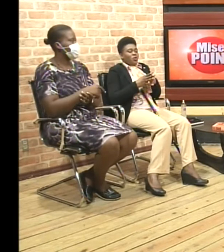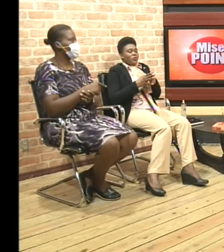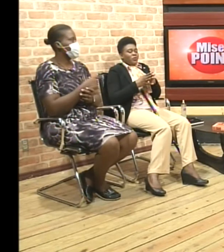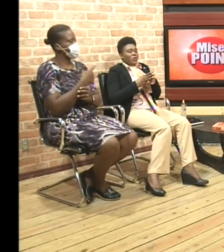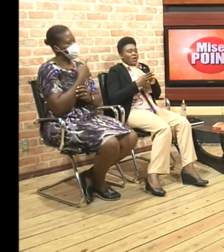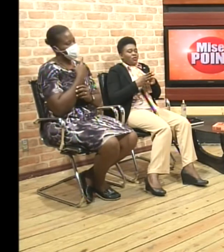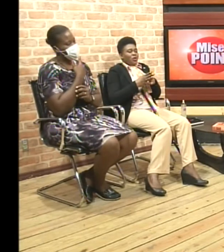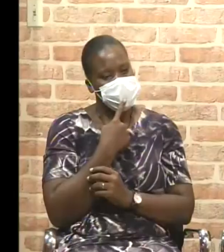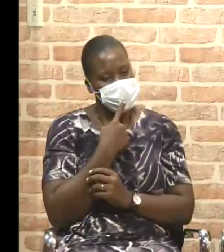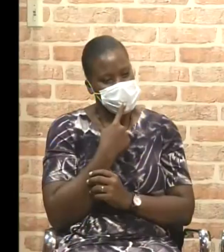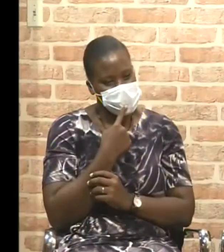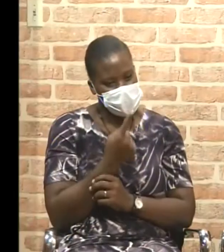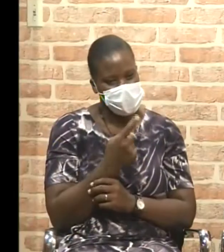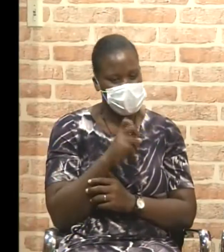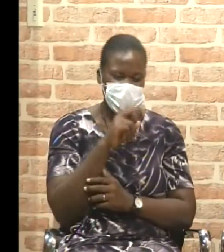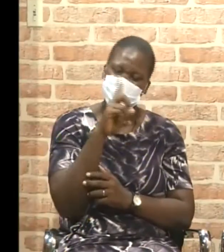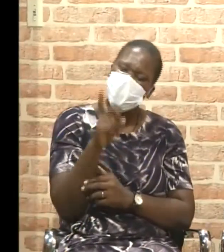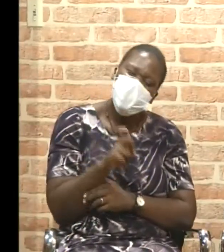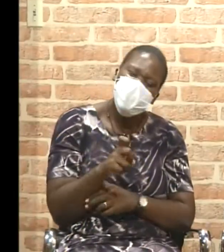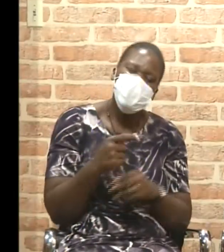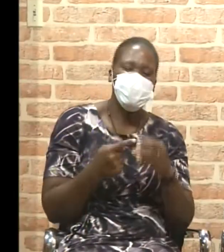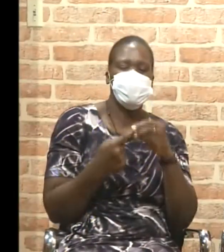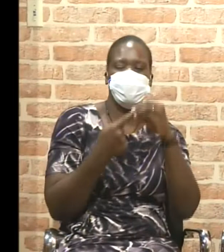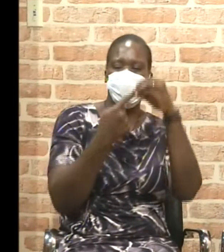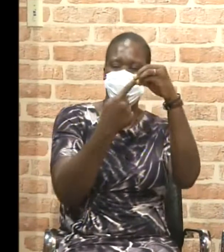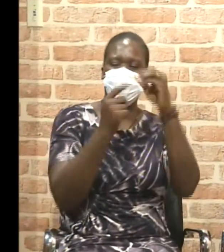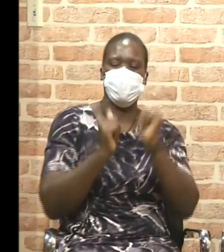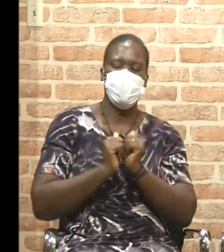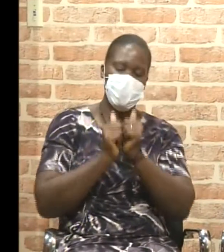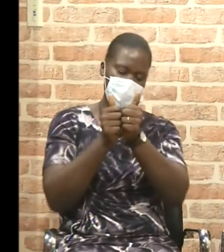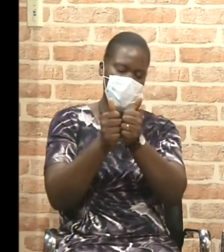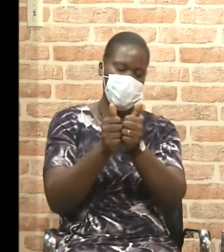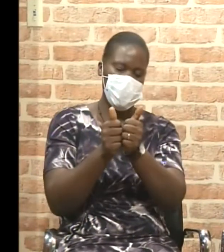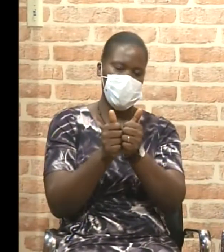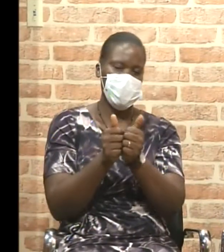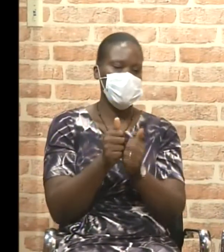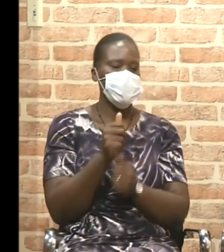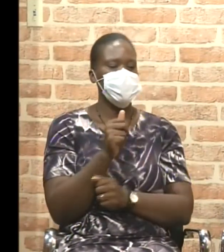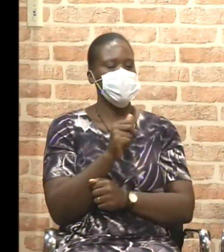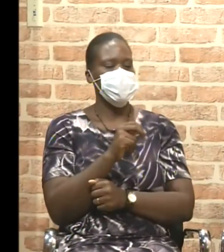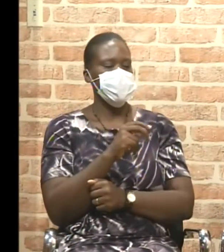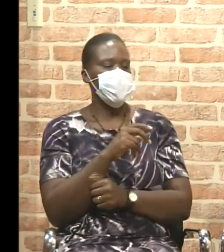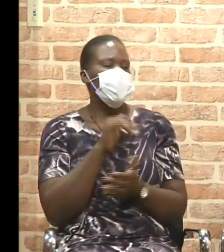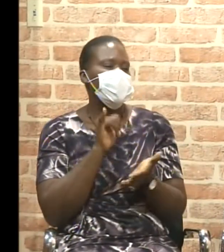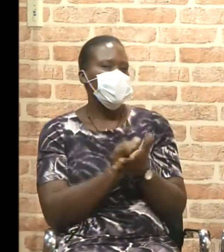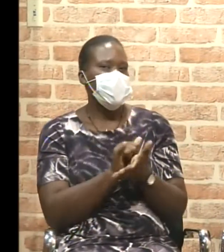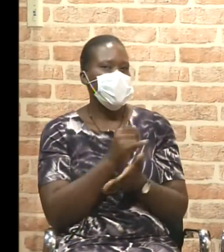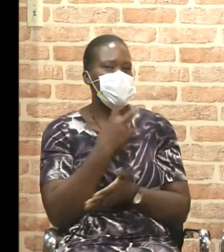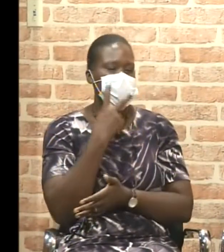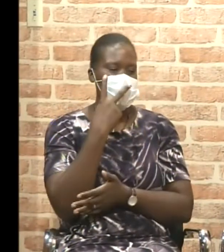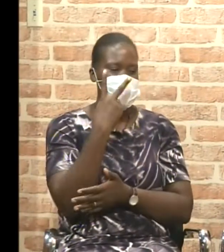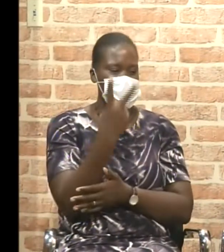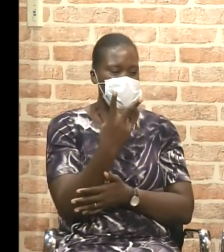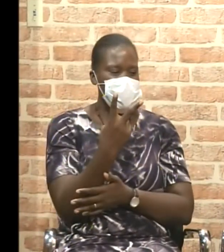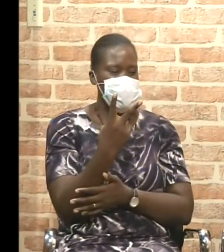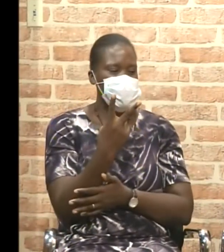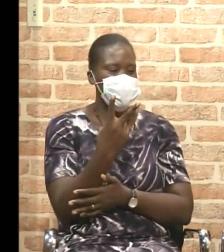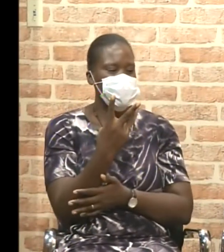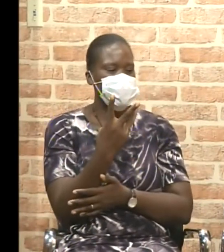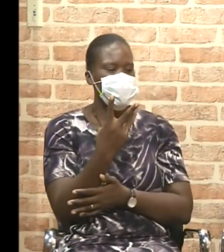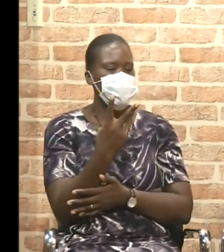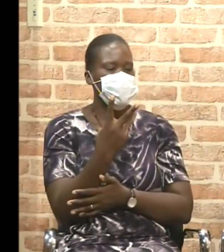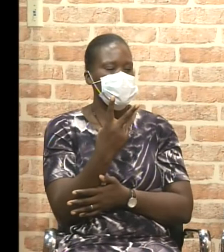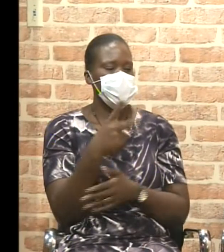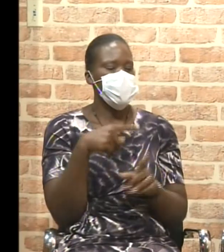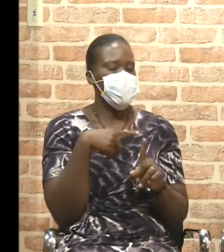Fakmoindjo, est-ce que vous avez un accompagnement spécial? Moi-même, ça que nous, oui. Parce que nous pas, oui, non.